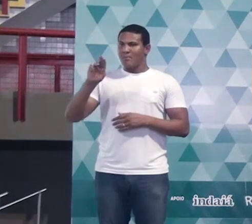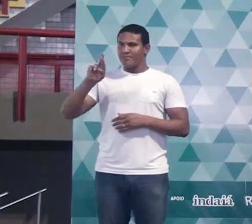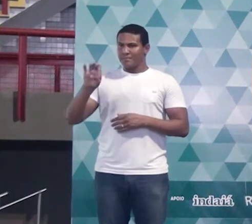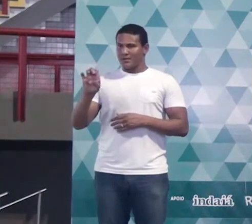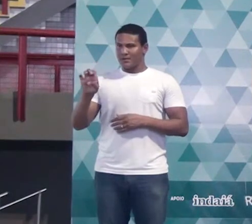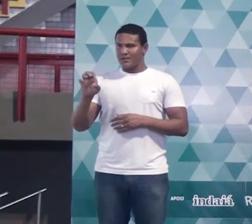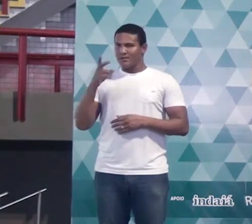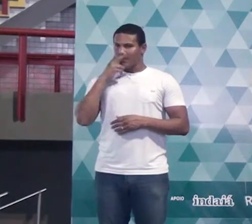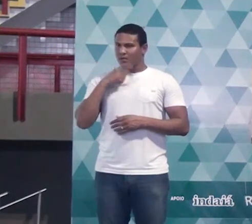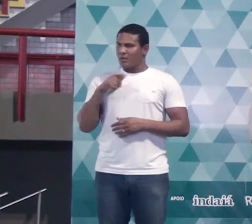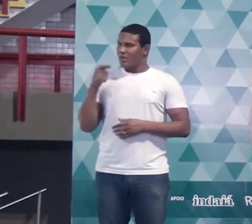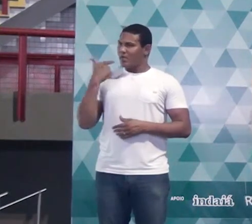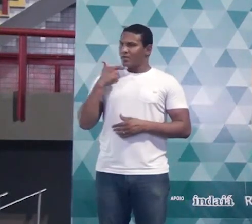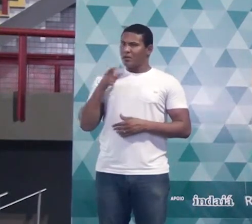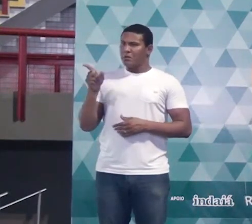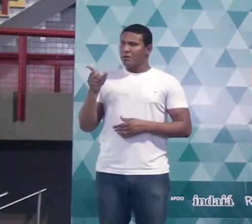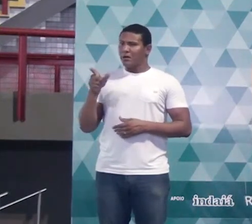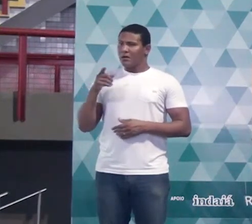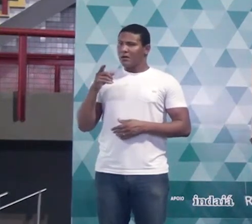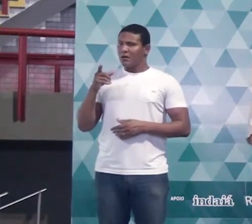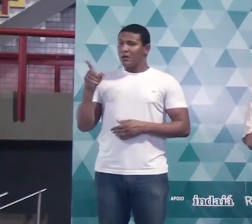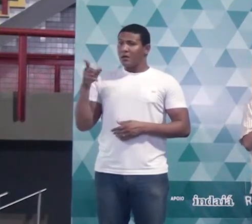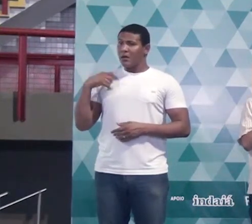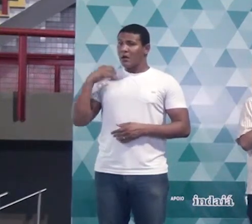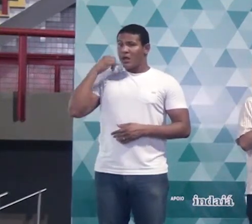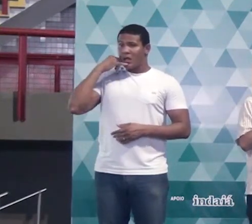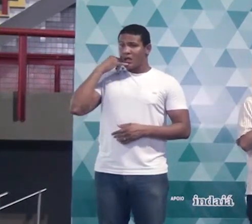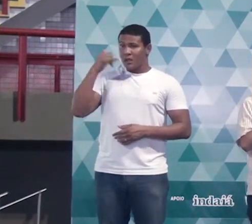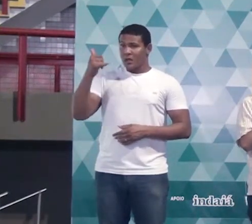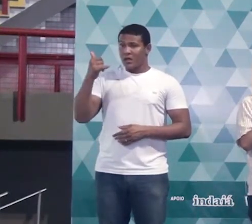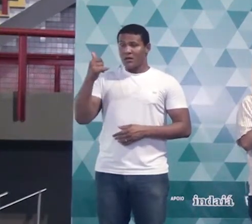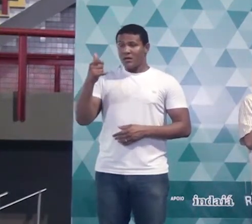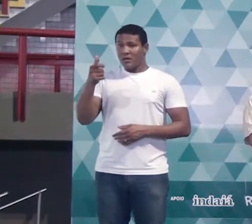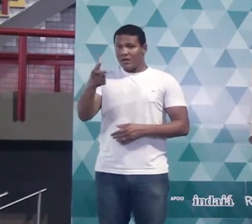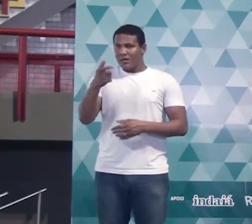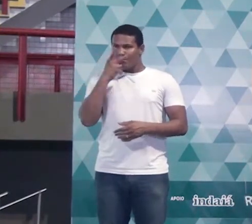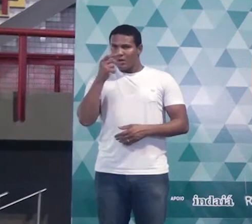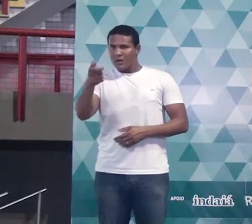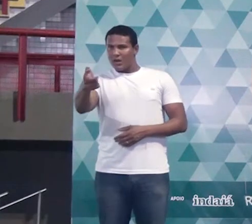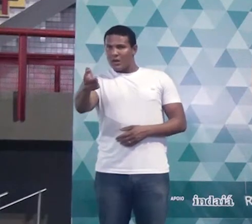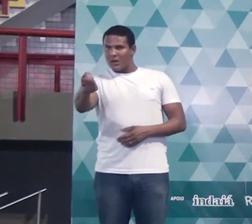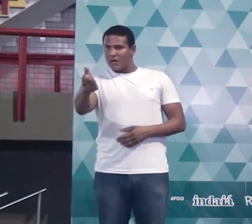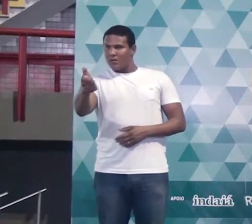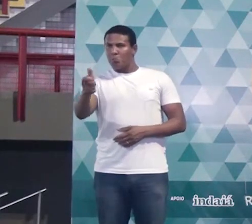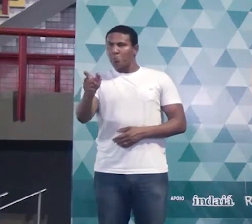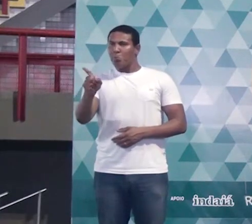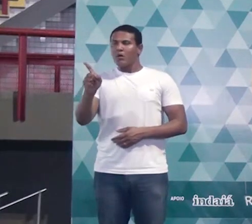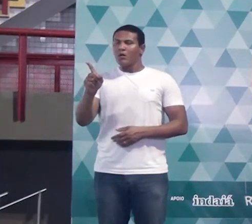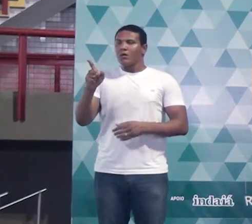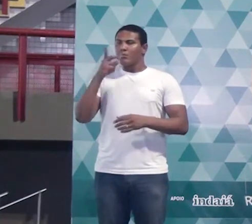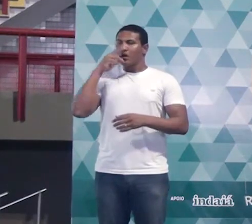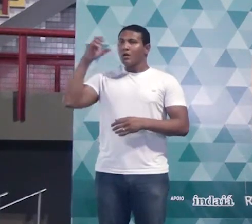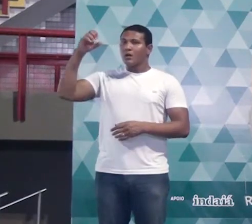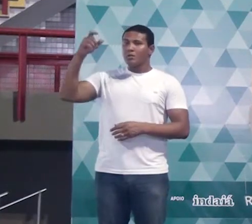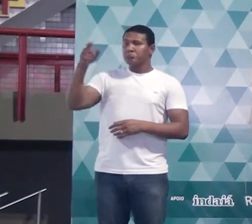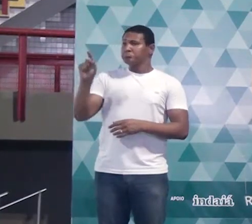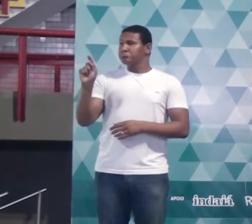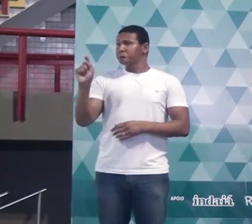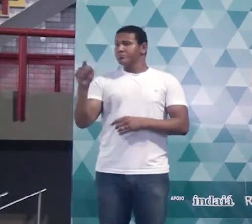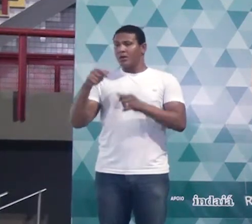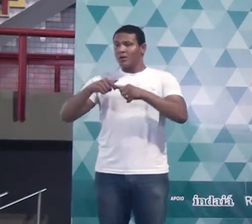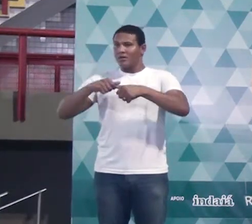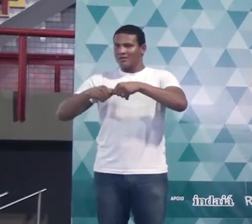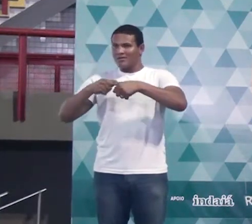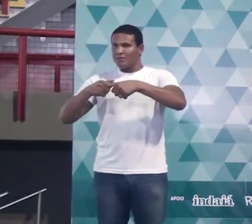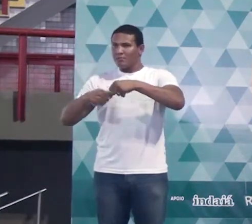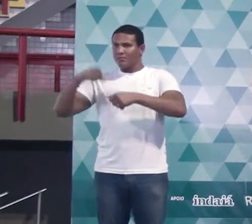abrindo. Aliás, ele não liga, abre, né? A gente não liga, a gente abre. Ei, abre a luz. O meu filho, quando